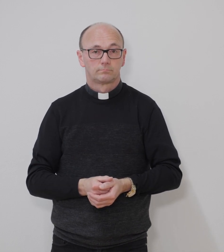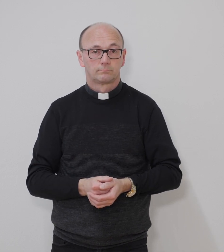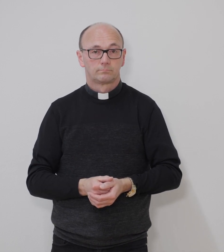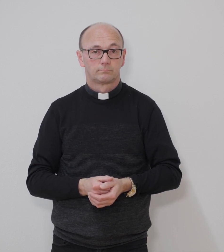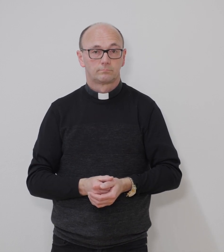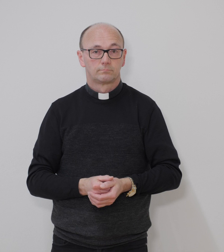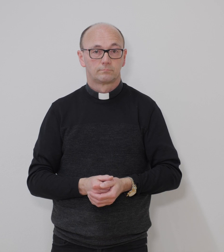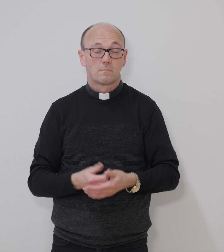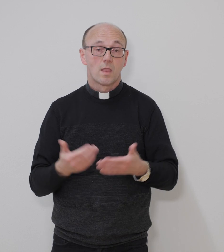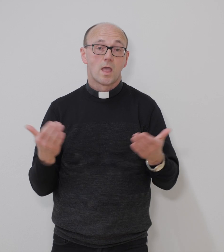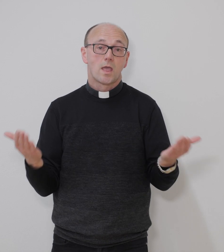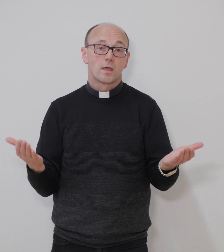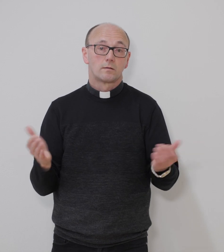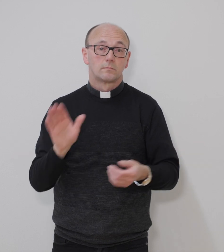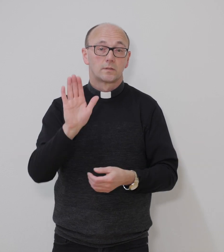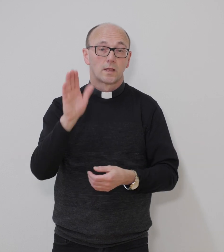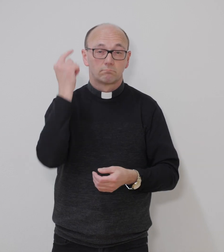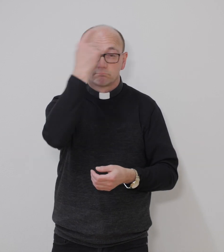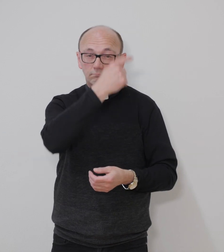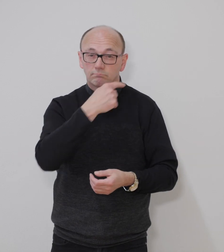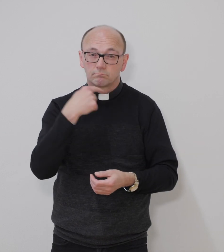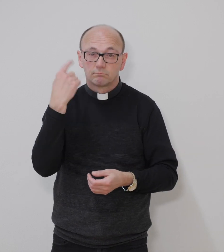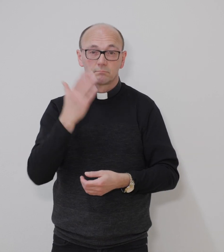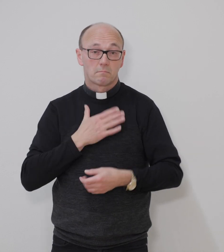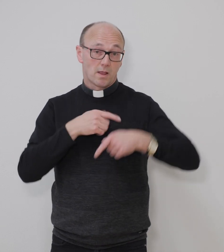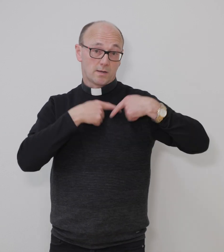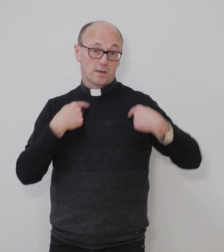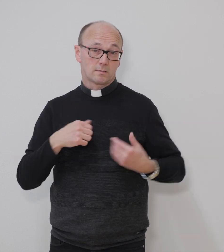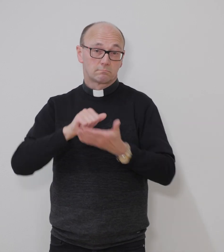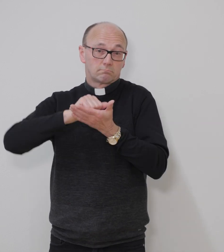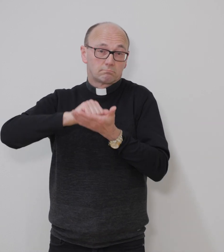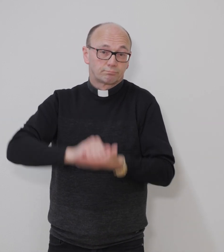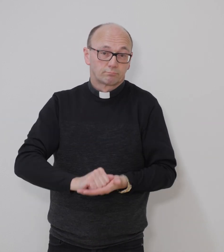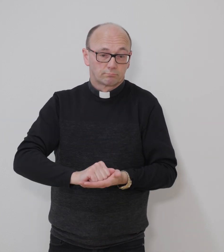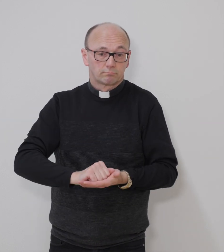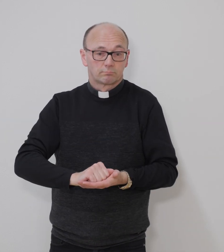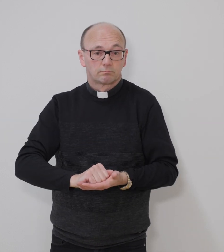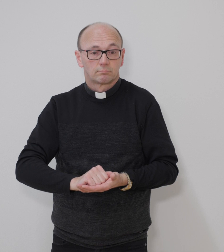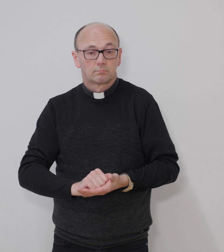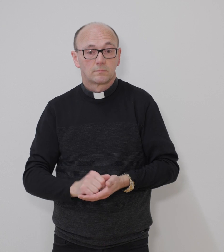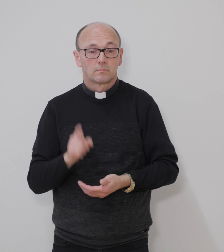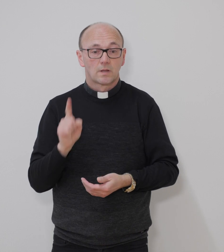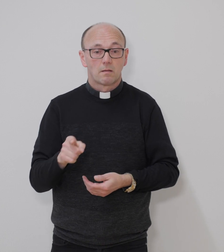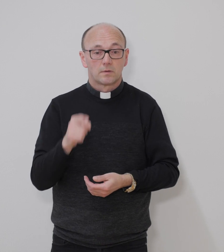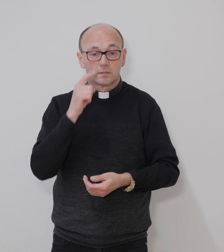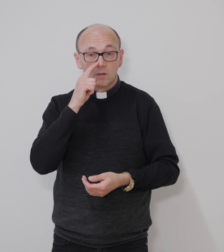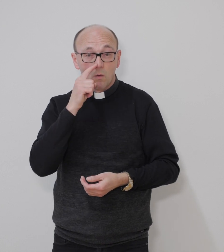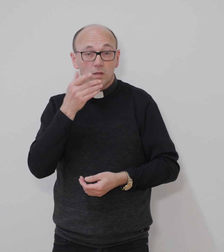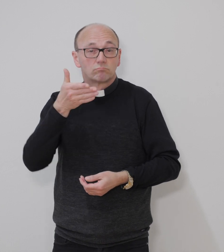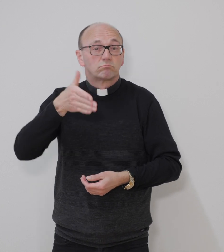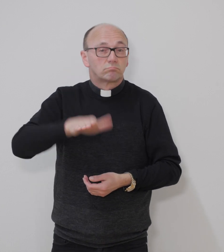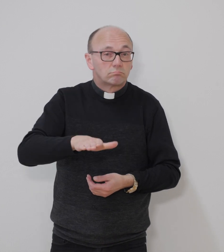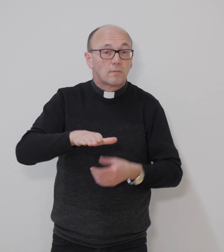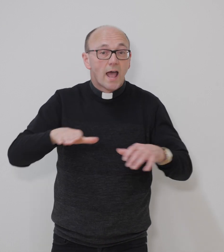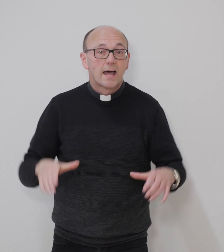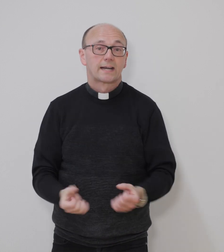ins Herz hinein. Und wenn es aufstrahlt im